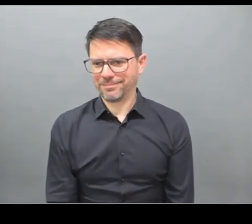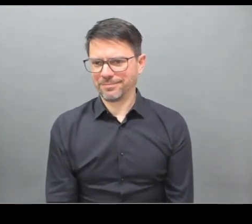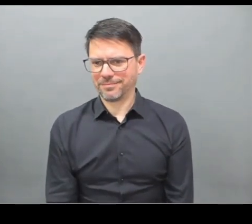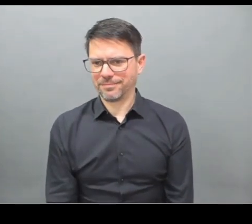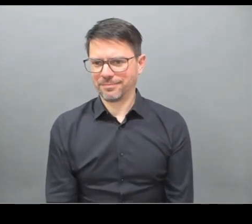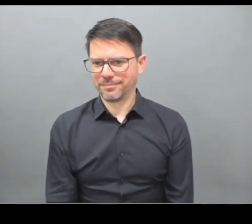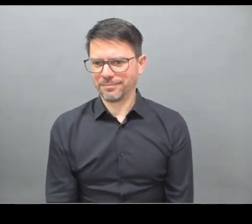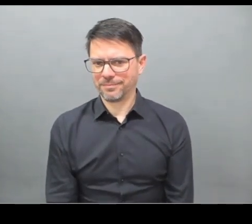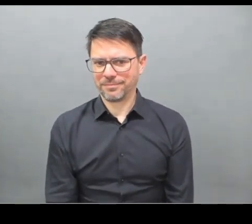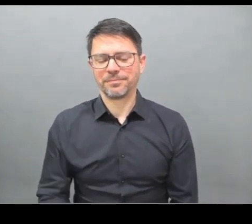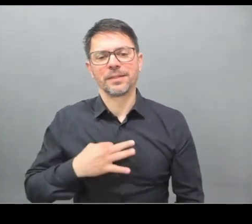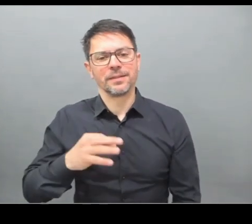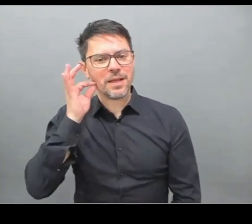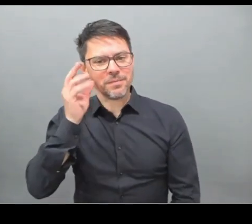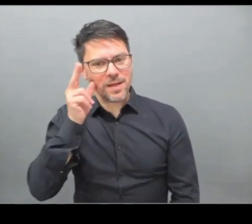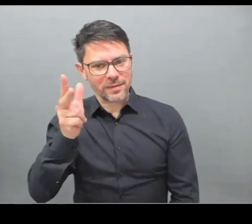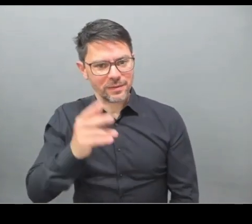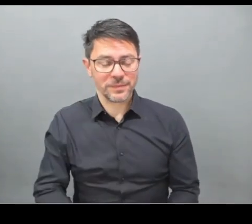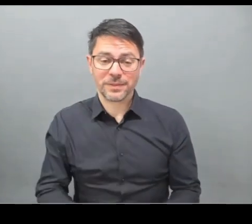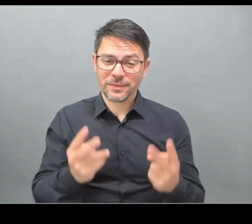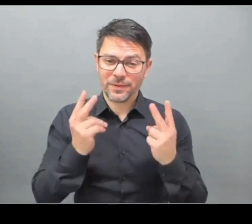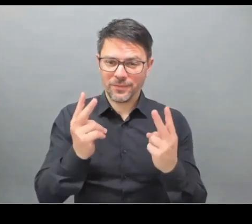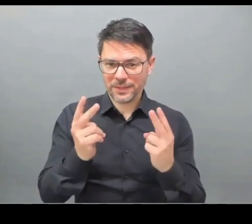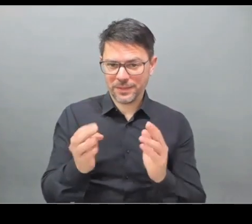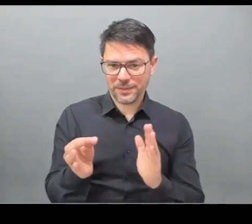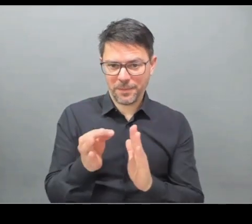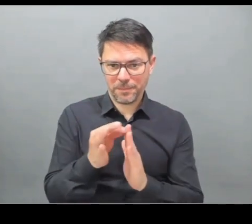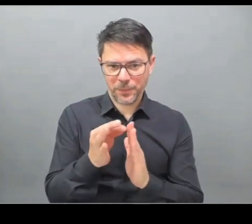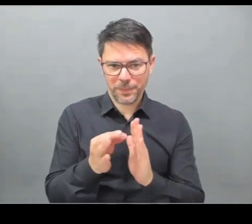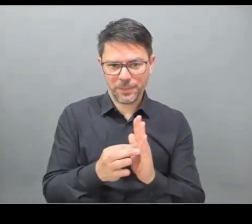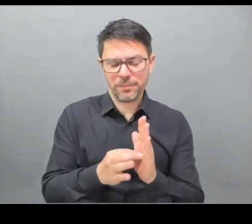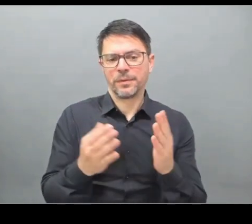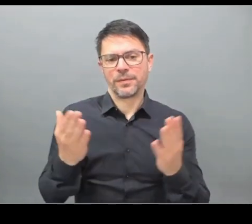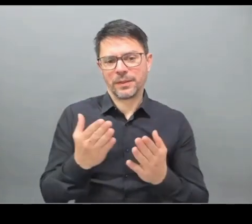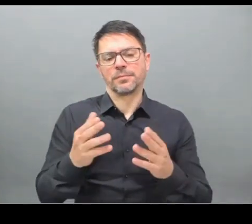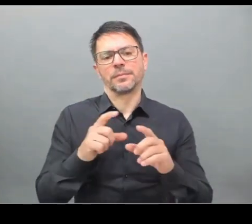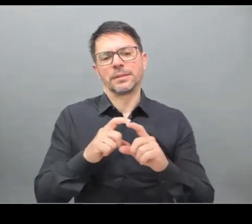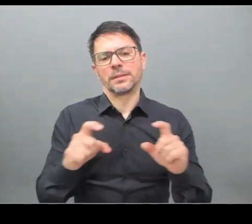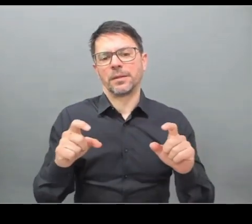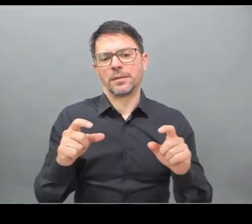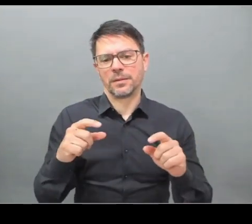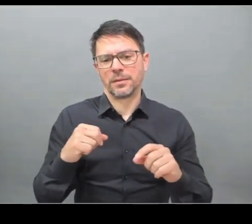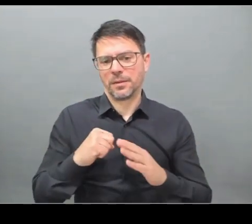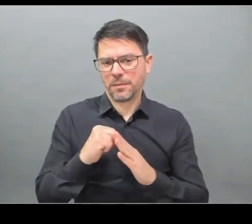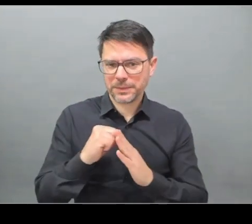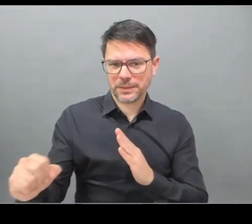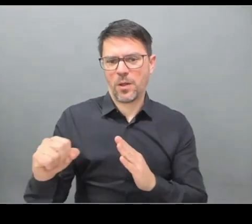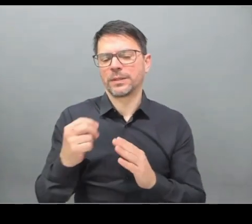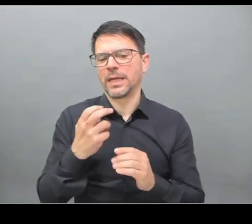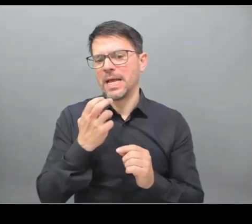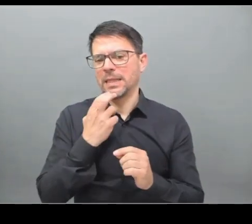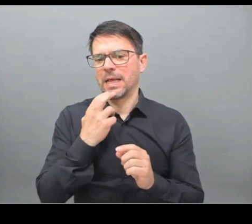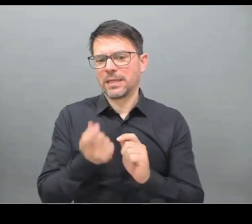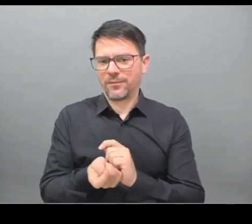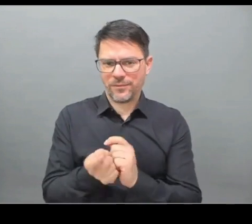Energieversorgung voranzubringen. 80 Stellen davon an die Regierungen, um noch gezielter Energieplanungen